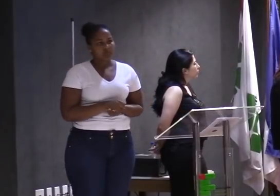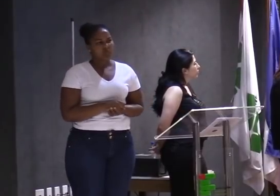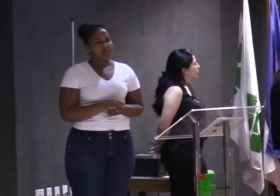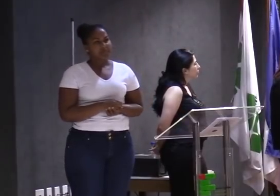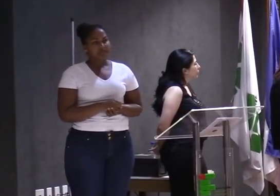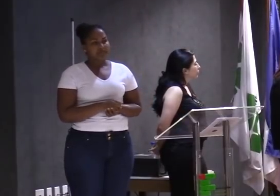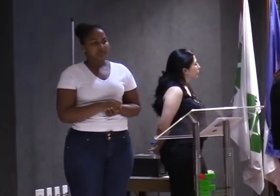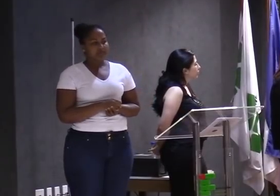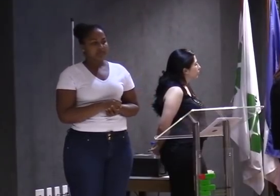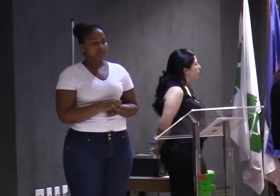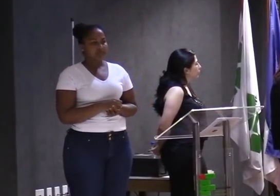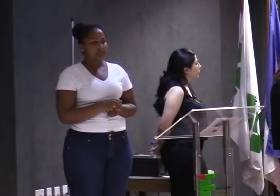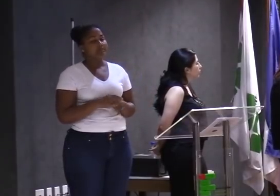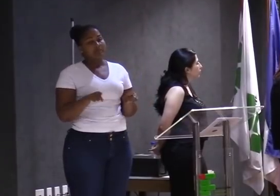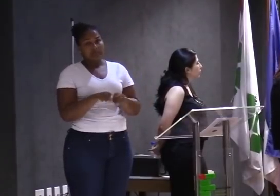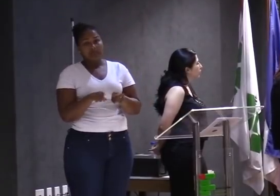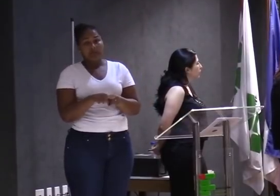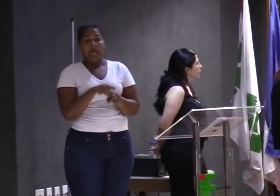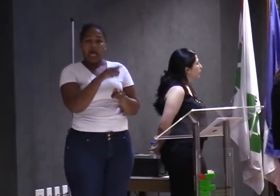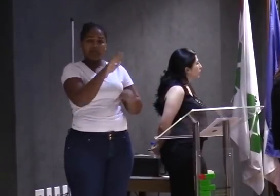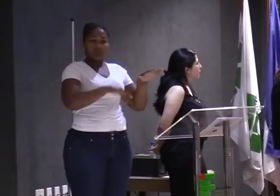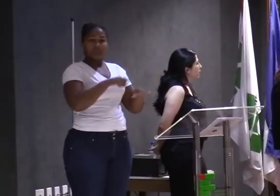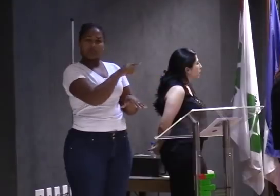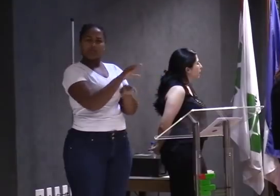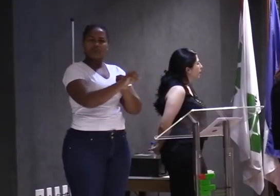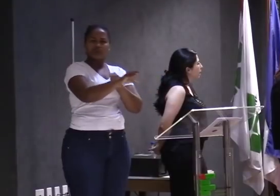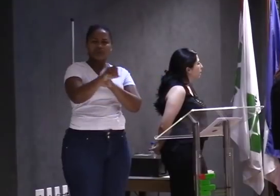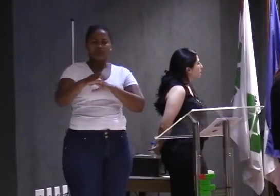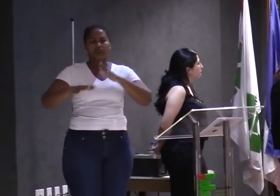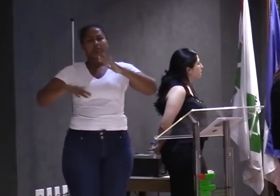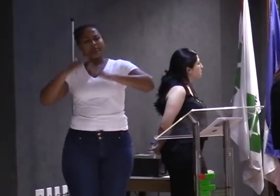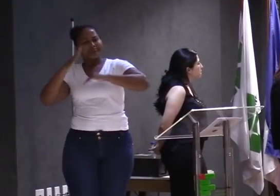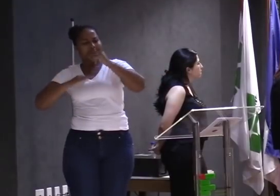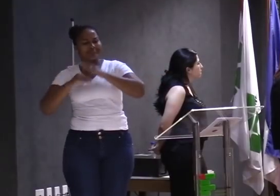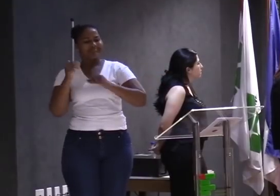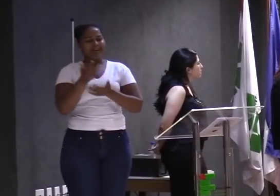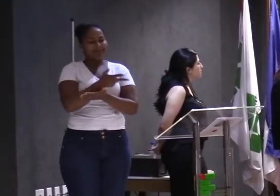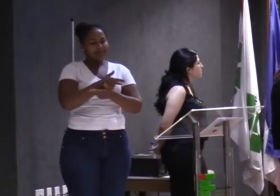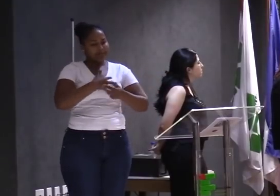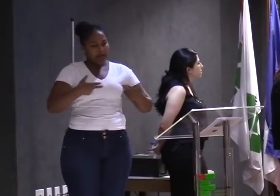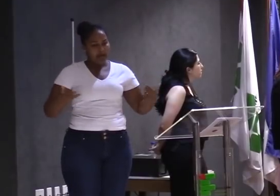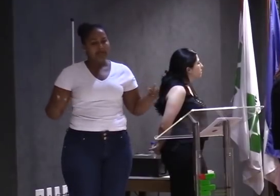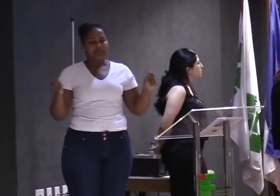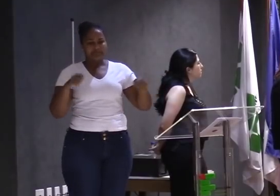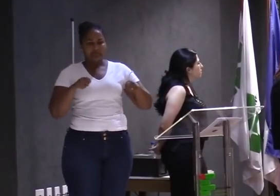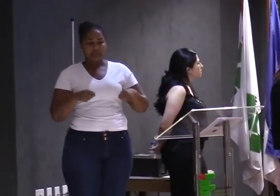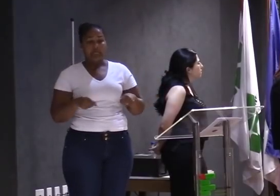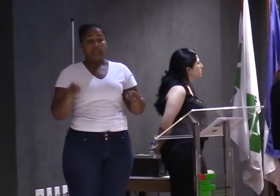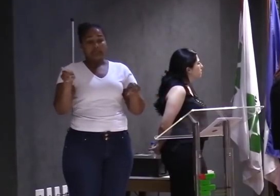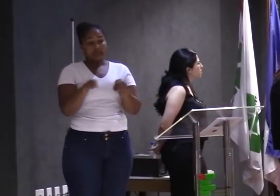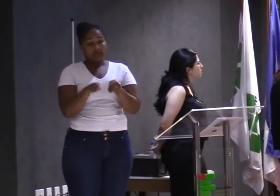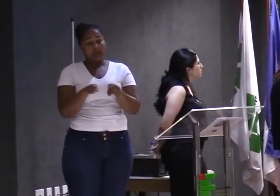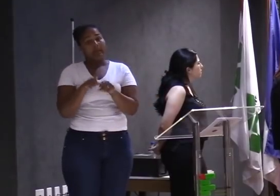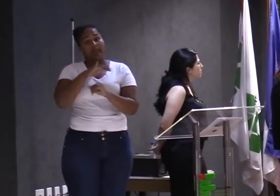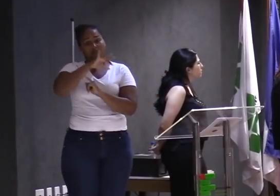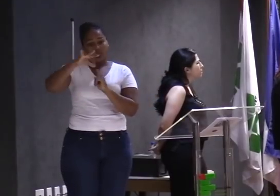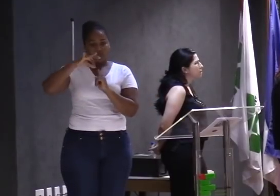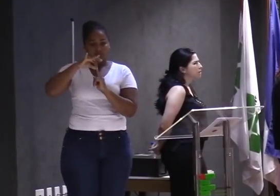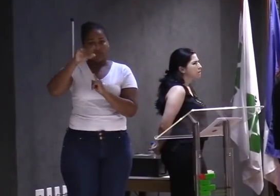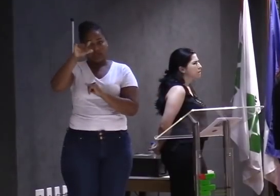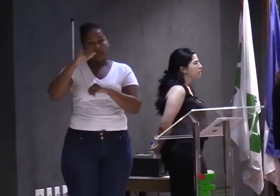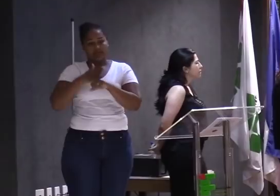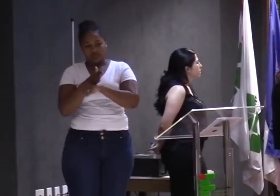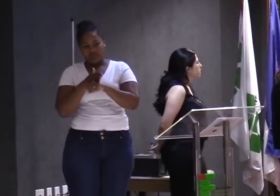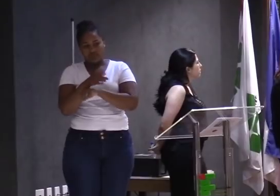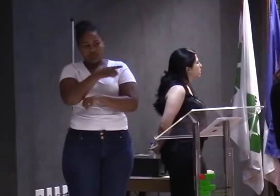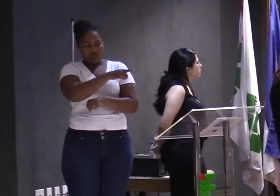durante as aulas também. E um detalhe, nesse campus que eu estou hoje, eu fui removida lá de Belo Jardim, né, para o meu campus Novo Paulista.